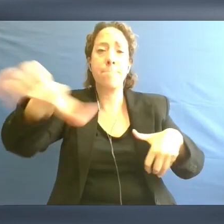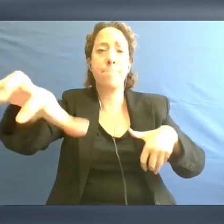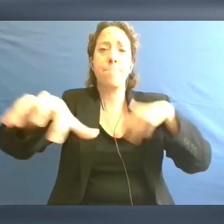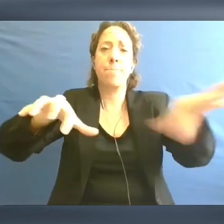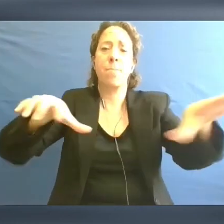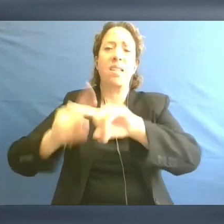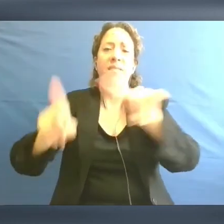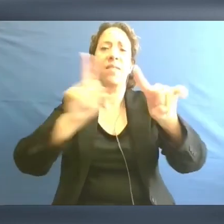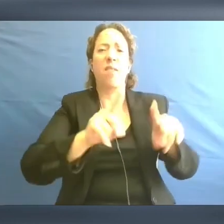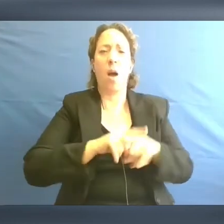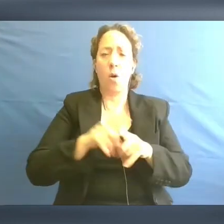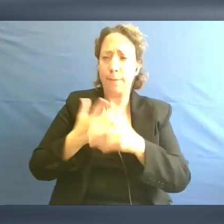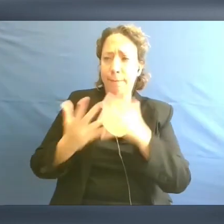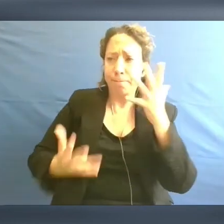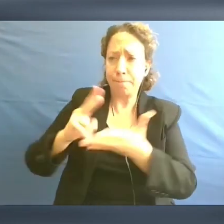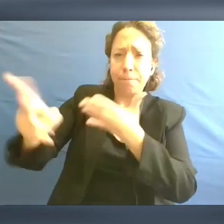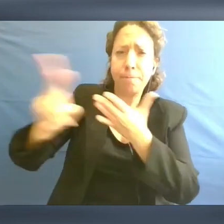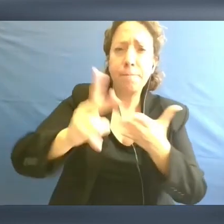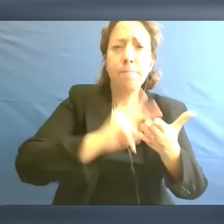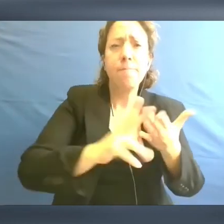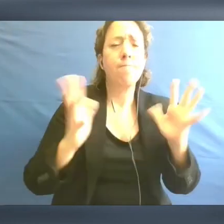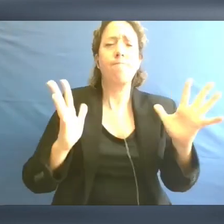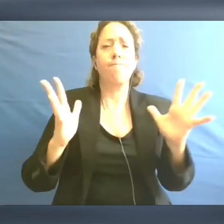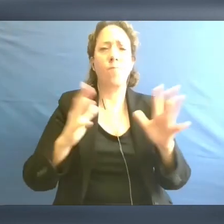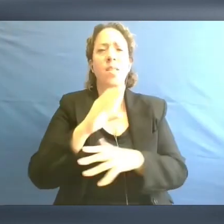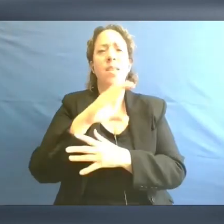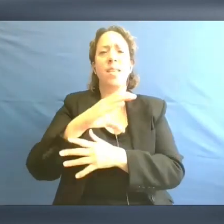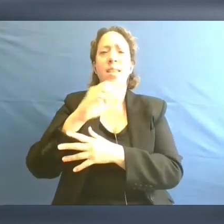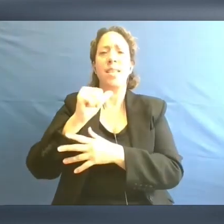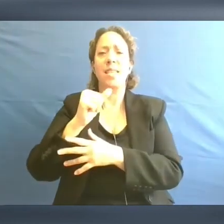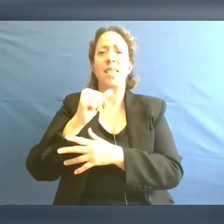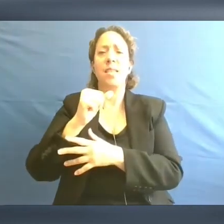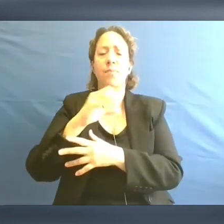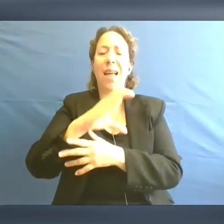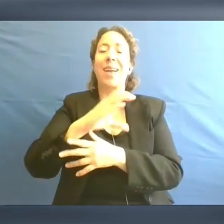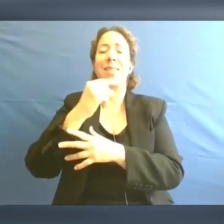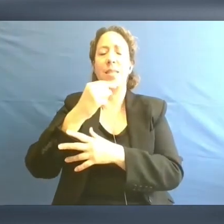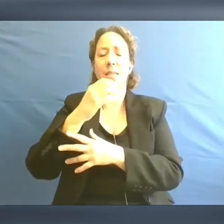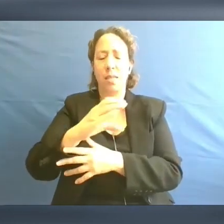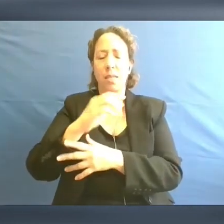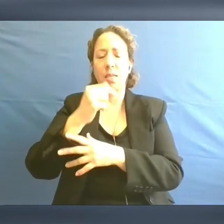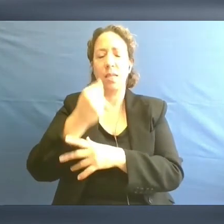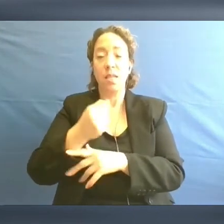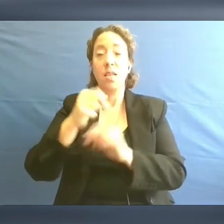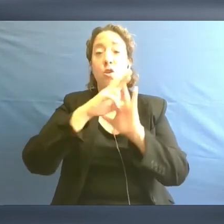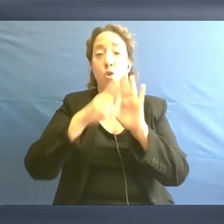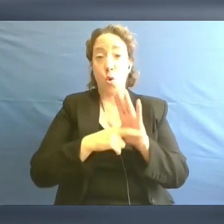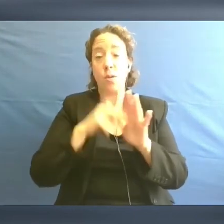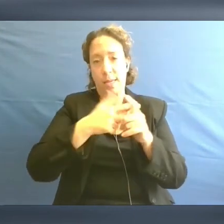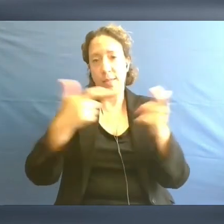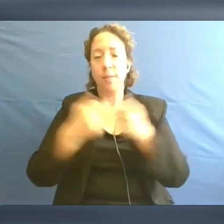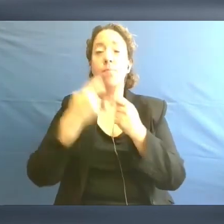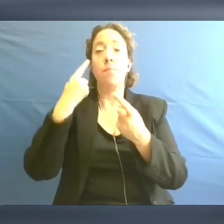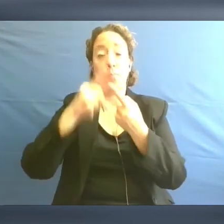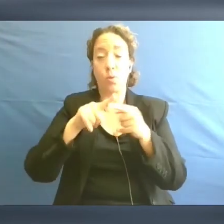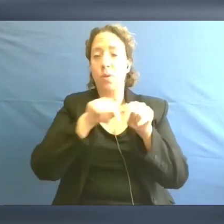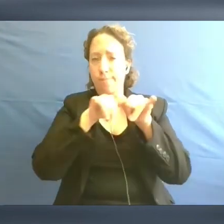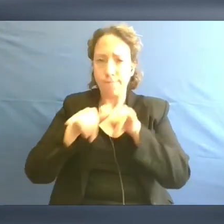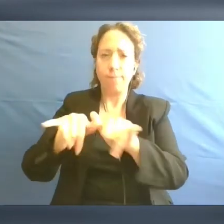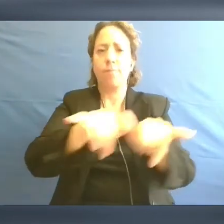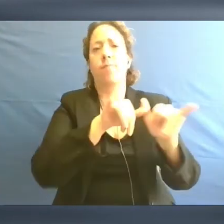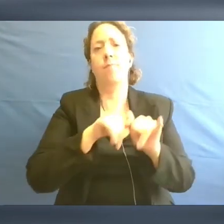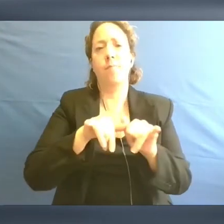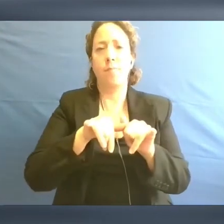à interprétation et les ACT Rules sont la réponse qu'on apporte pour permettre cette harmonisation,